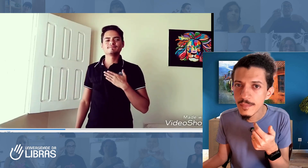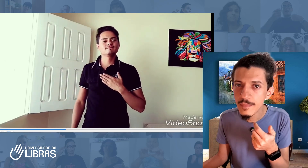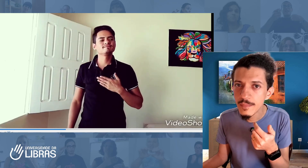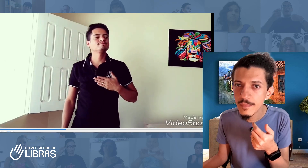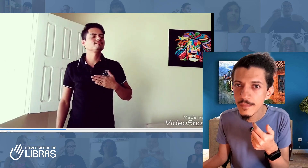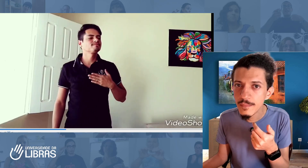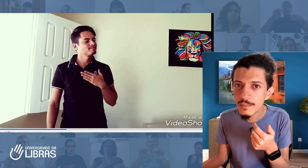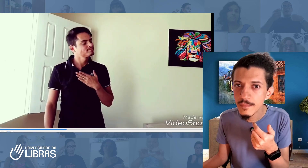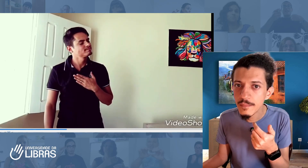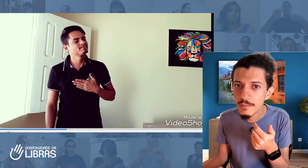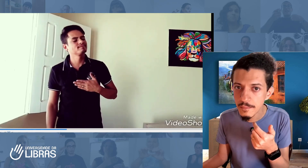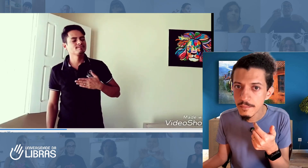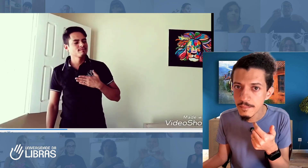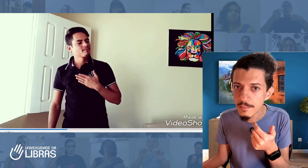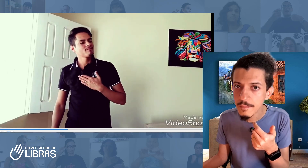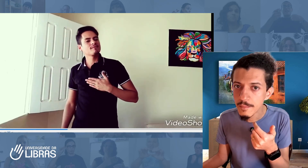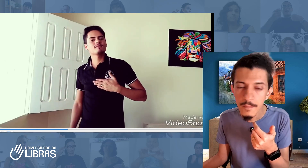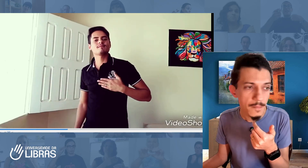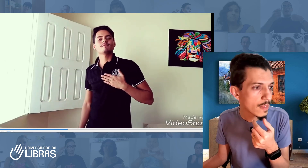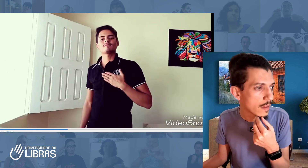aqui.